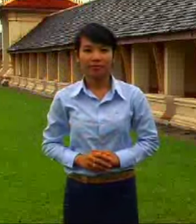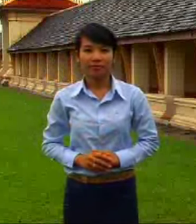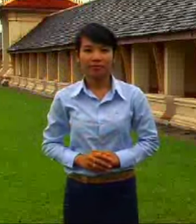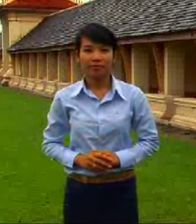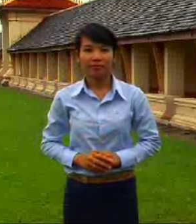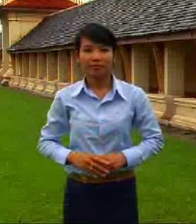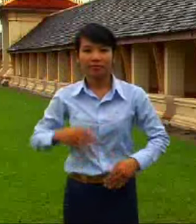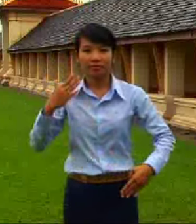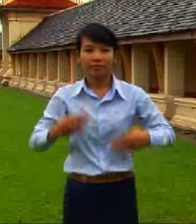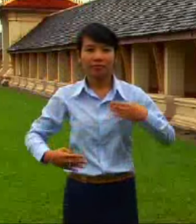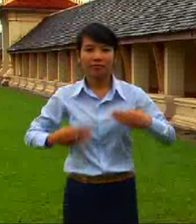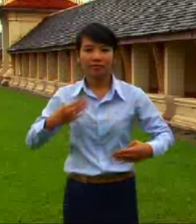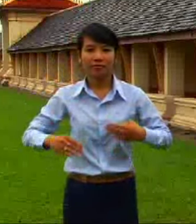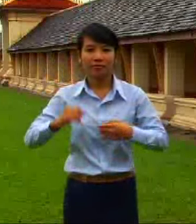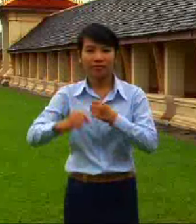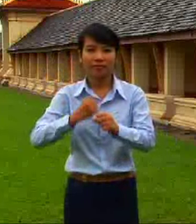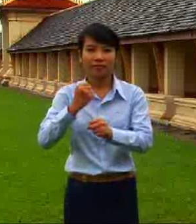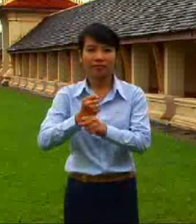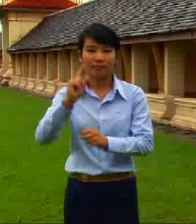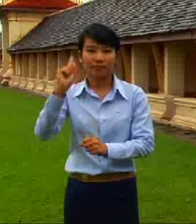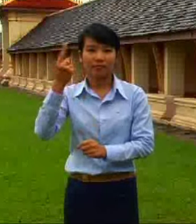บุญสงกรานต์ปีใหม่ลาว